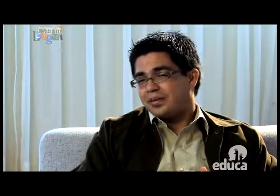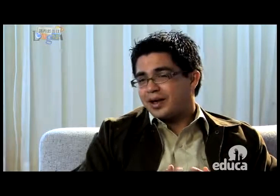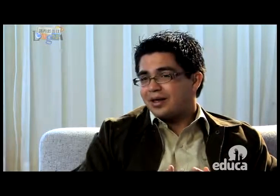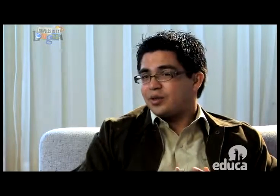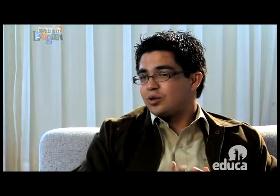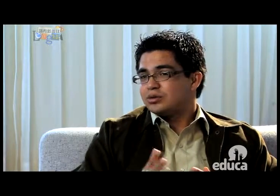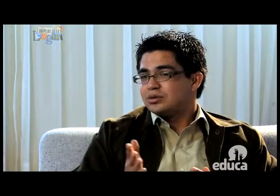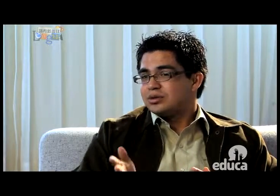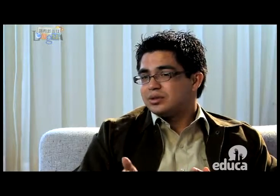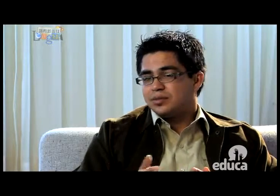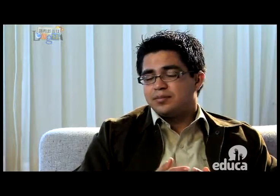a todos